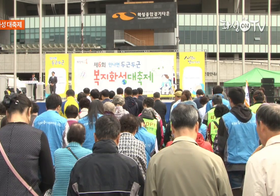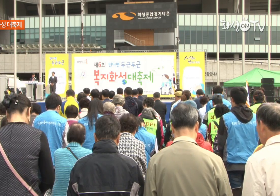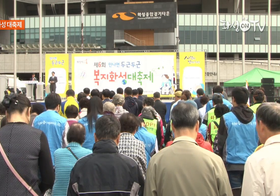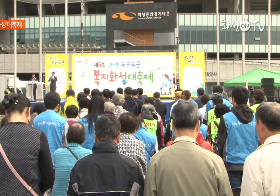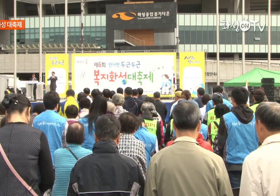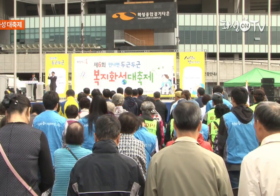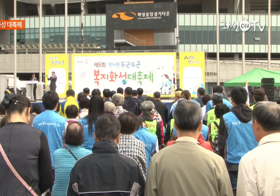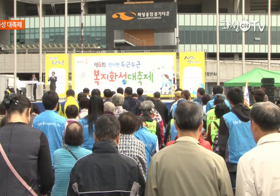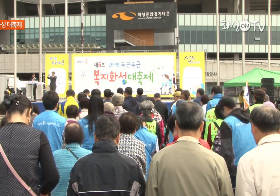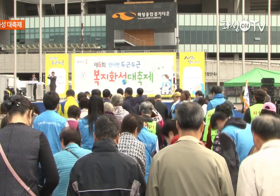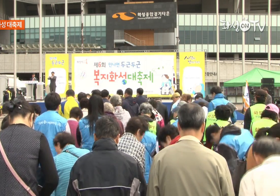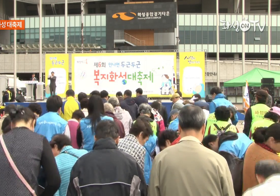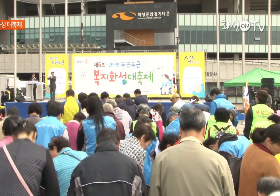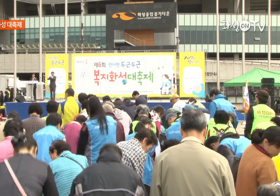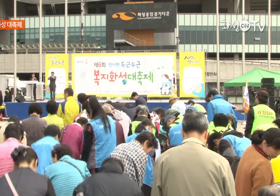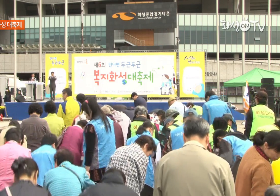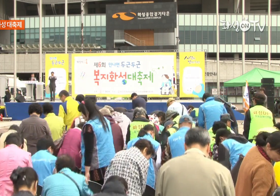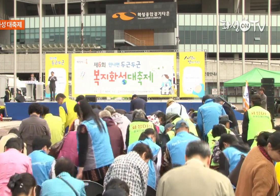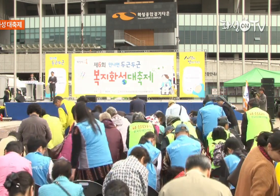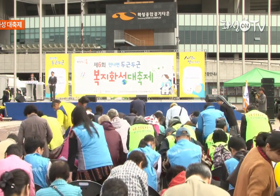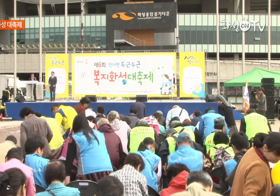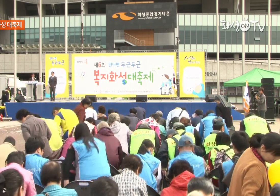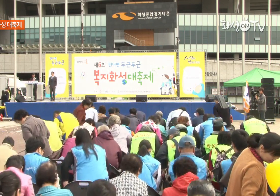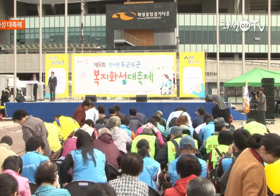바로 모두 자리에 앉아 주시기 바랍니다.